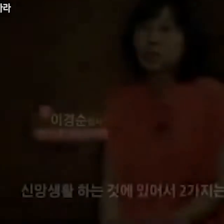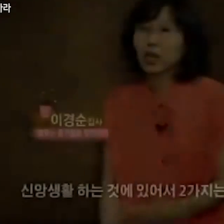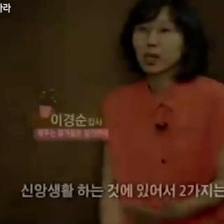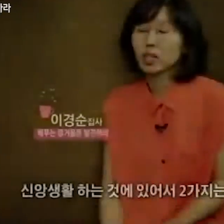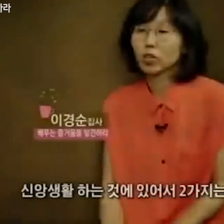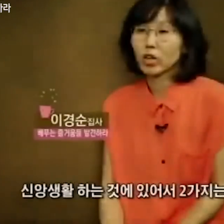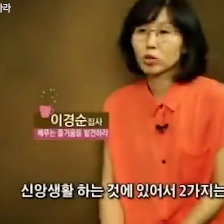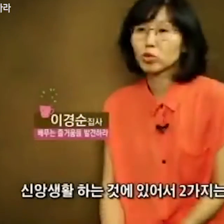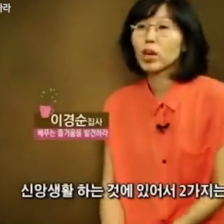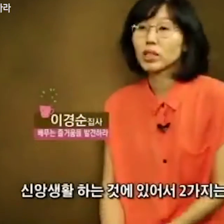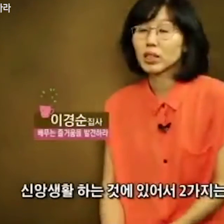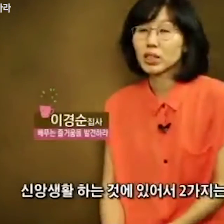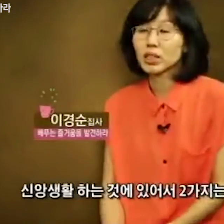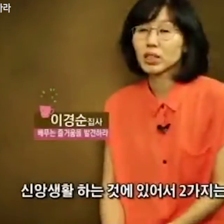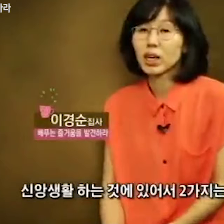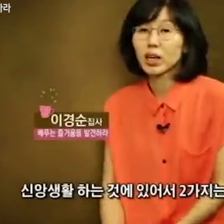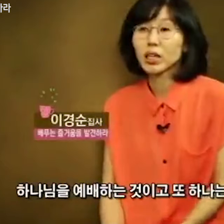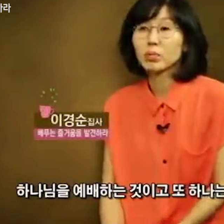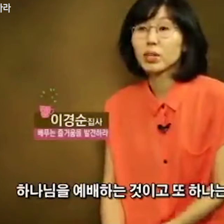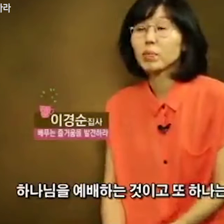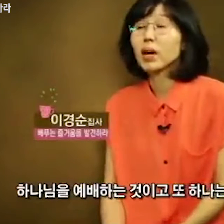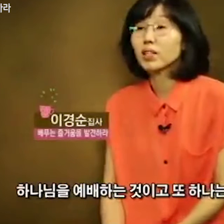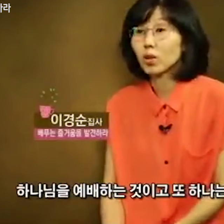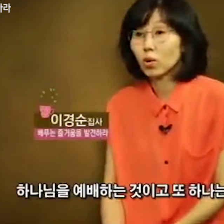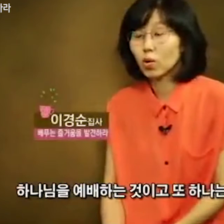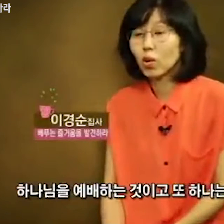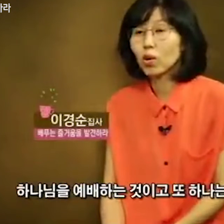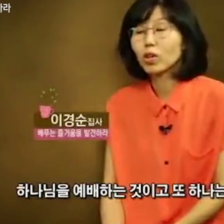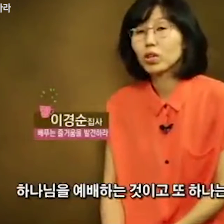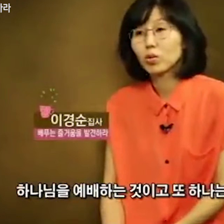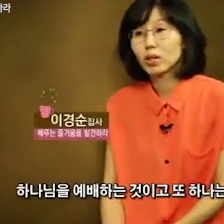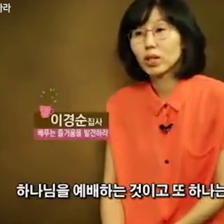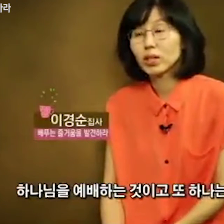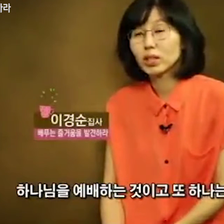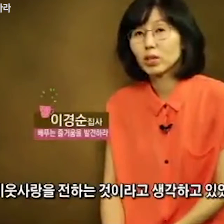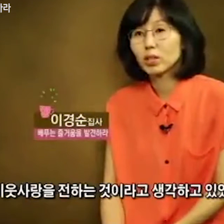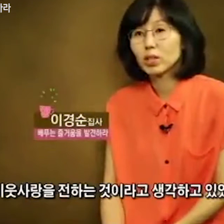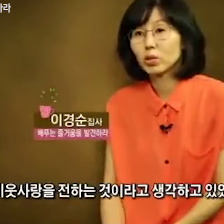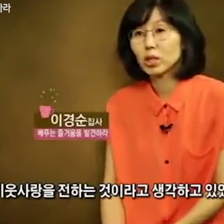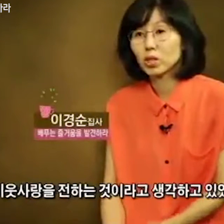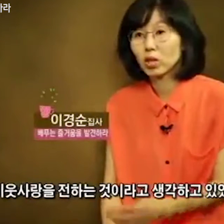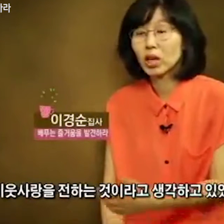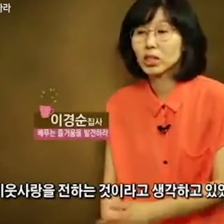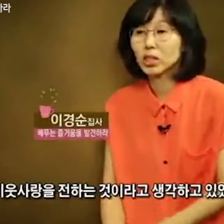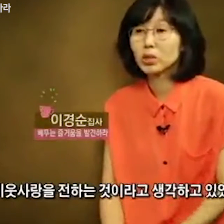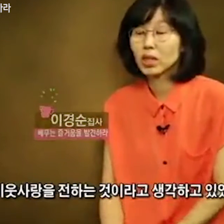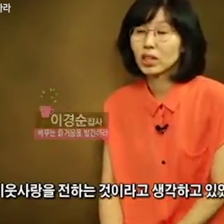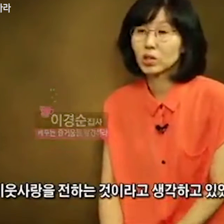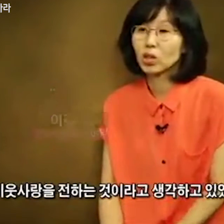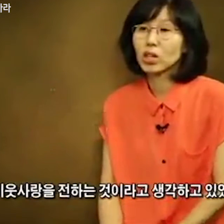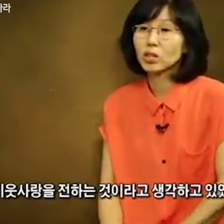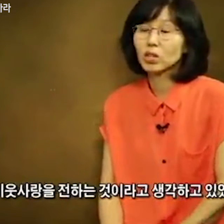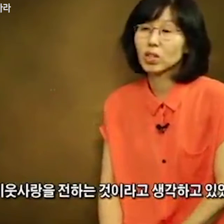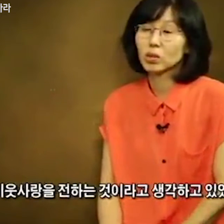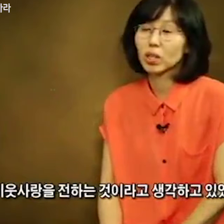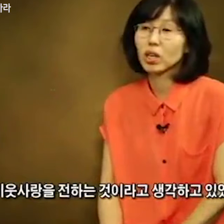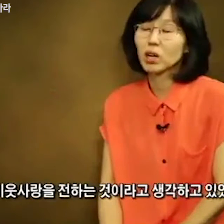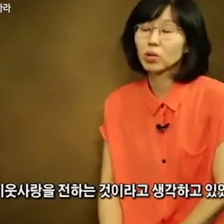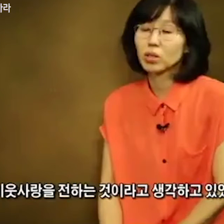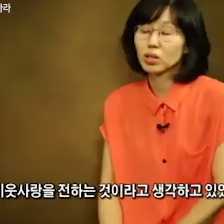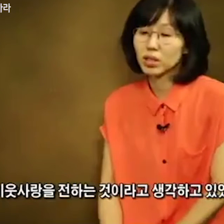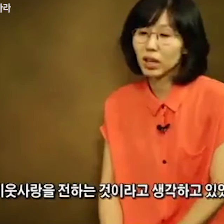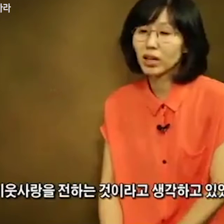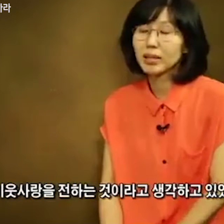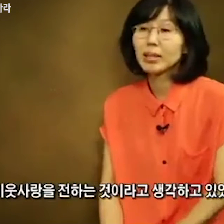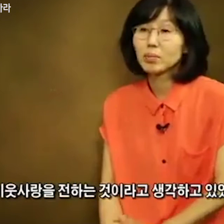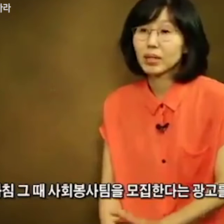신앙생활을 하는 거에 두 가지는 하나님을 예배하는 거고, 또 하나는 그것을 이웃에 전하는, 이웃사랑을 전하는 것이라고 생각하고